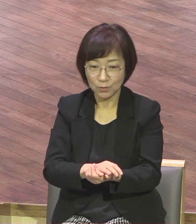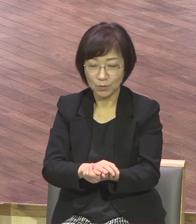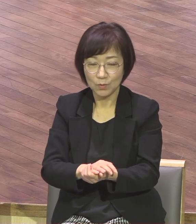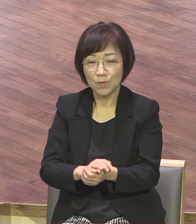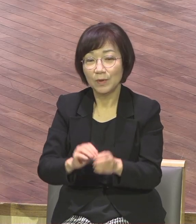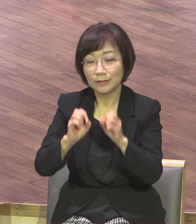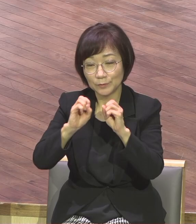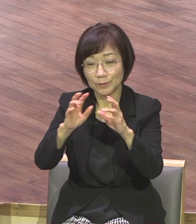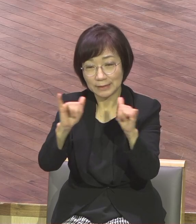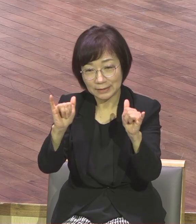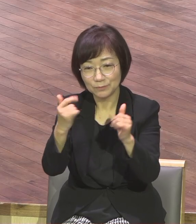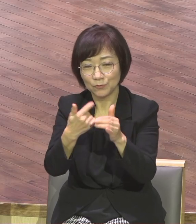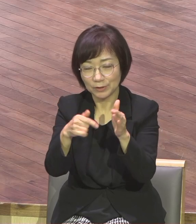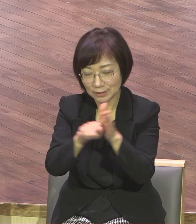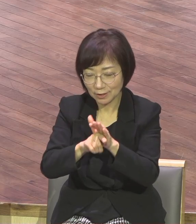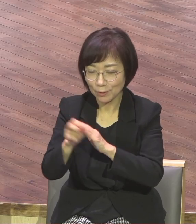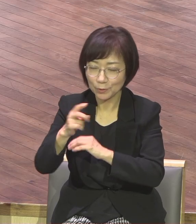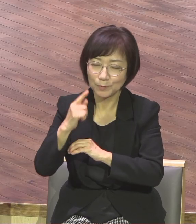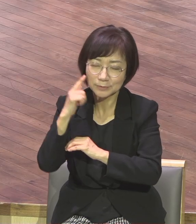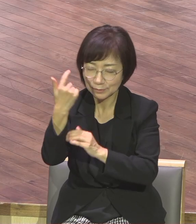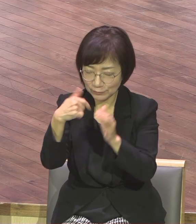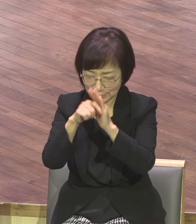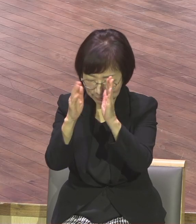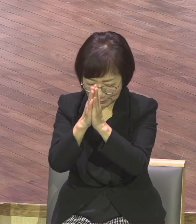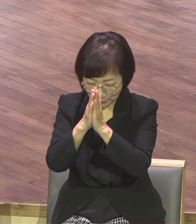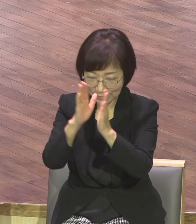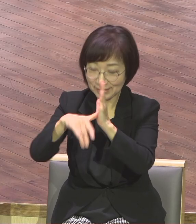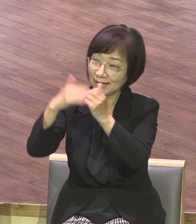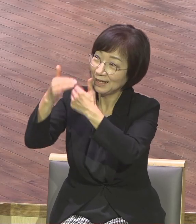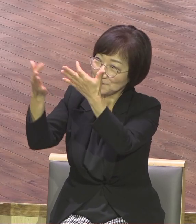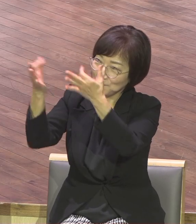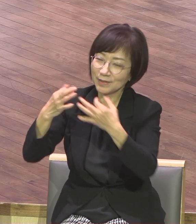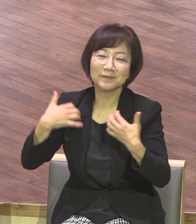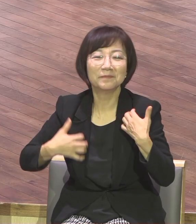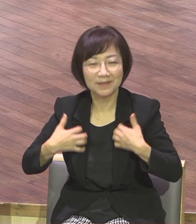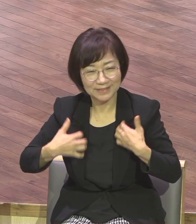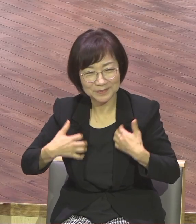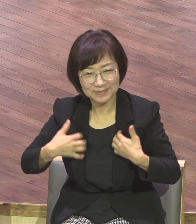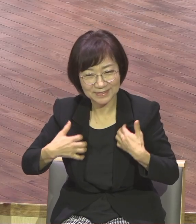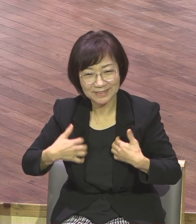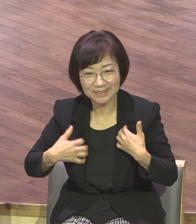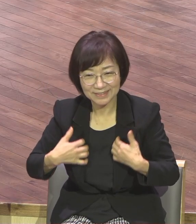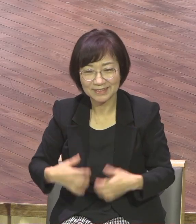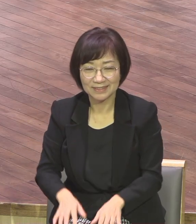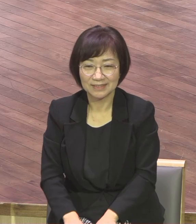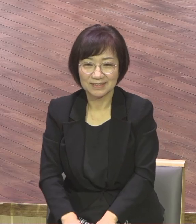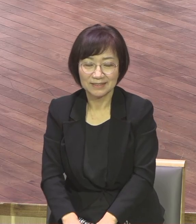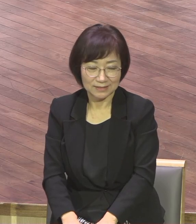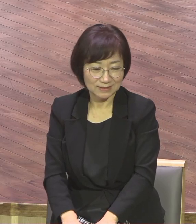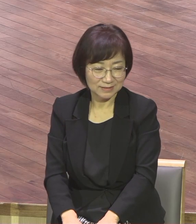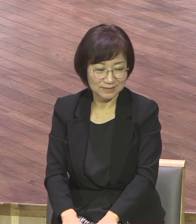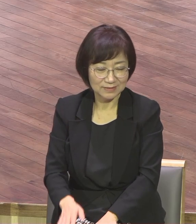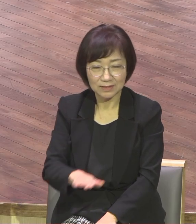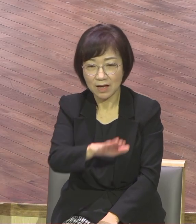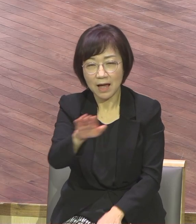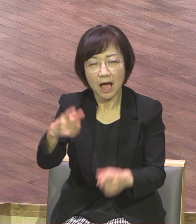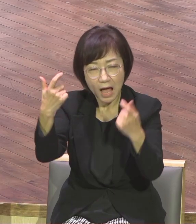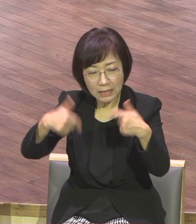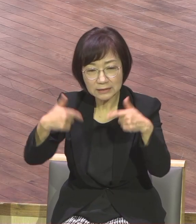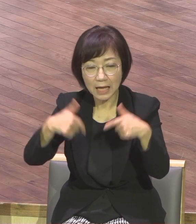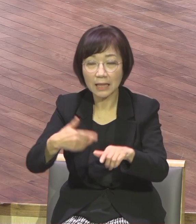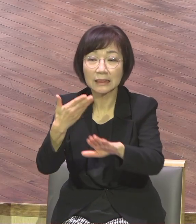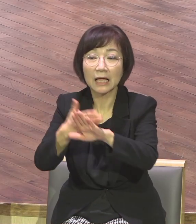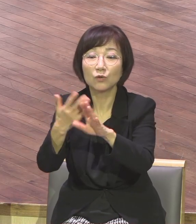하나님 기도해 주시면 하나님 기뻐하시죠. 그래서 2023년 위원장단을 위해서 여러분 중보 기도해